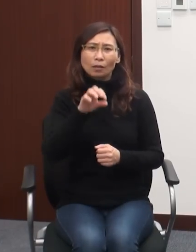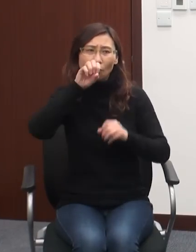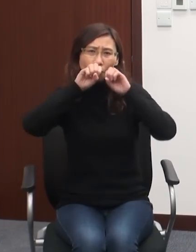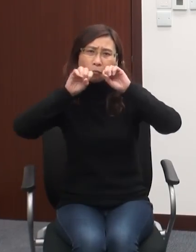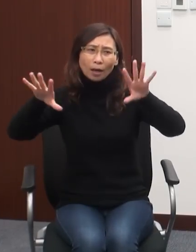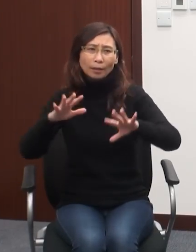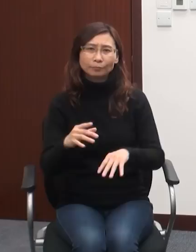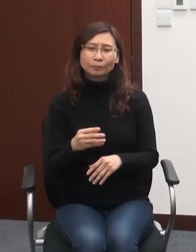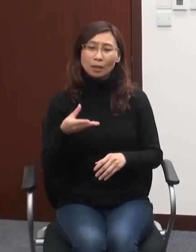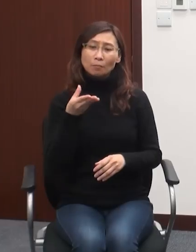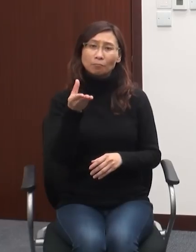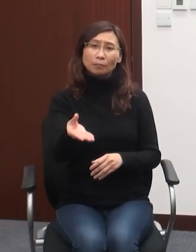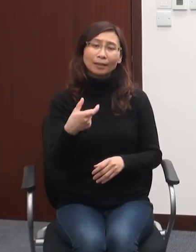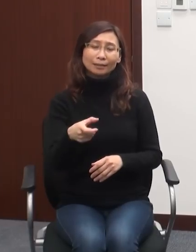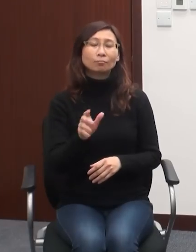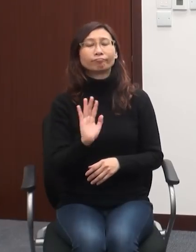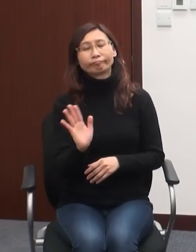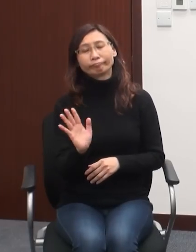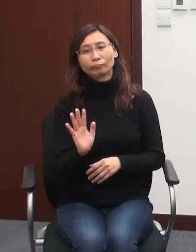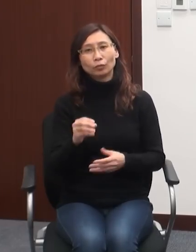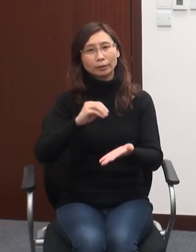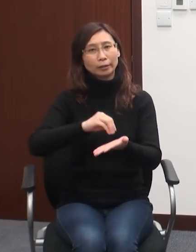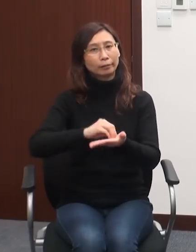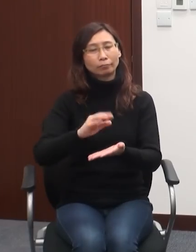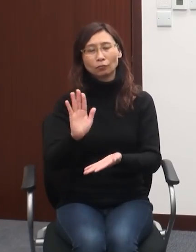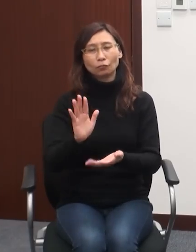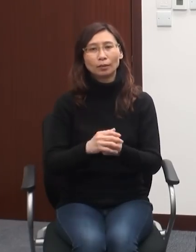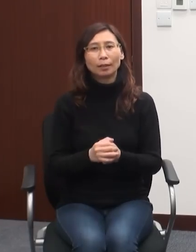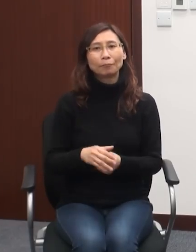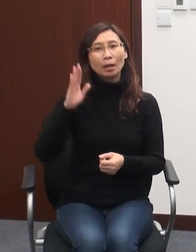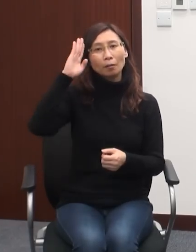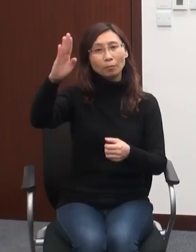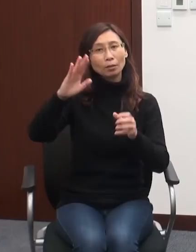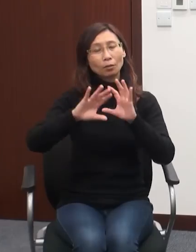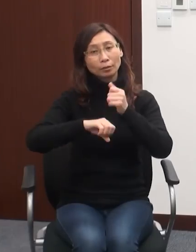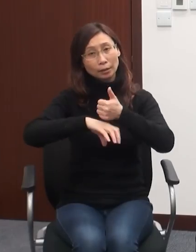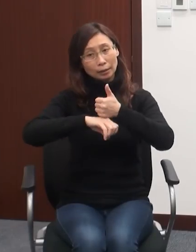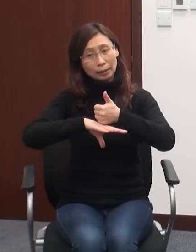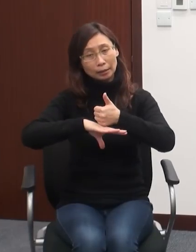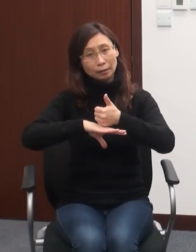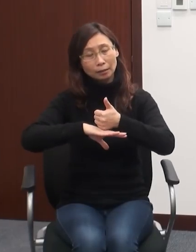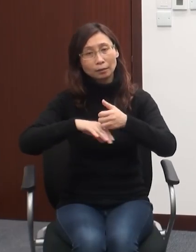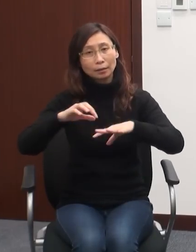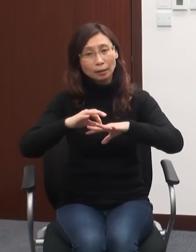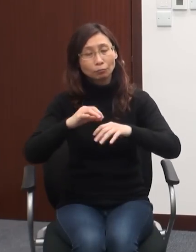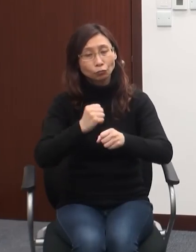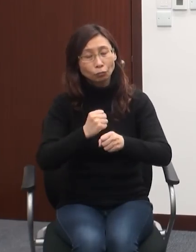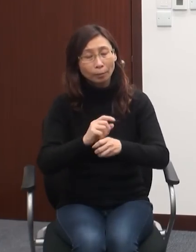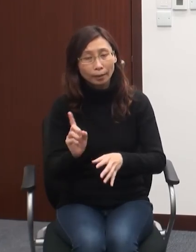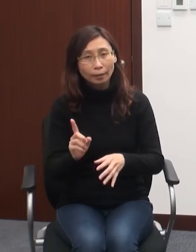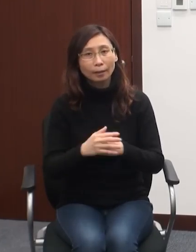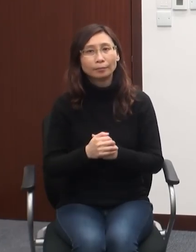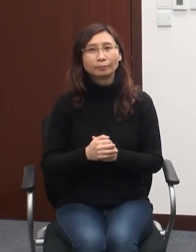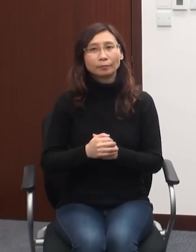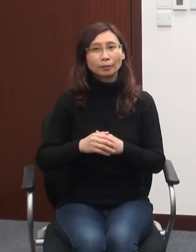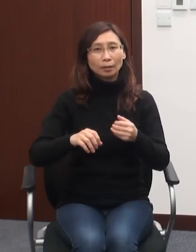為有糖咧，我都抌咗落去個未來基金嗰度。咁其實個未來基金咧就係將土地基金做一個。